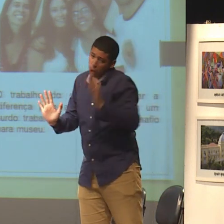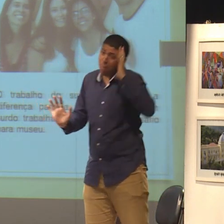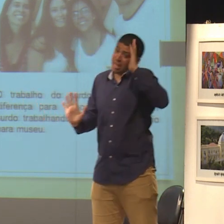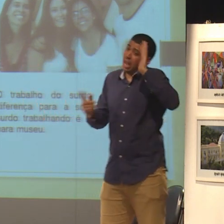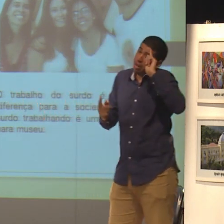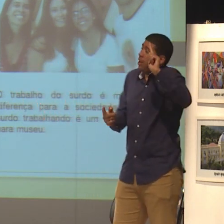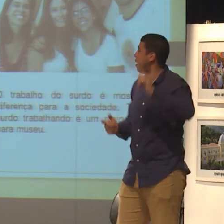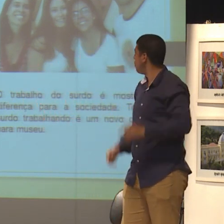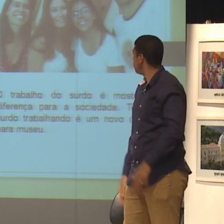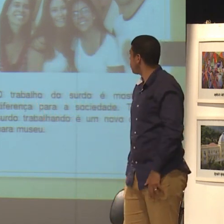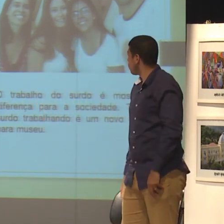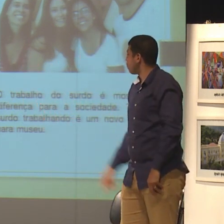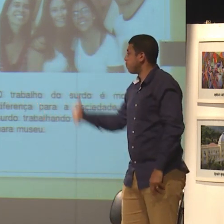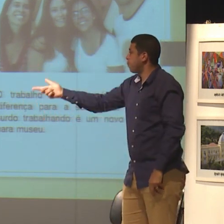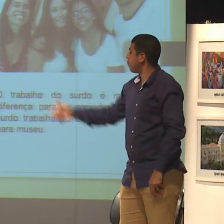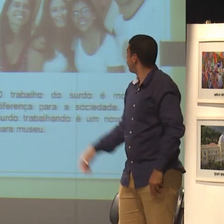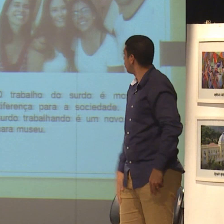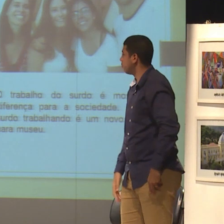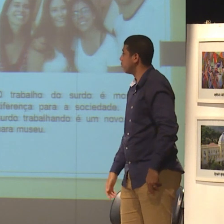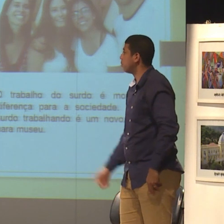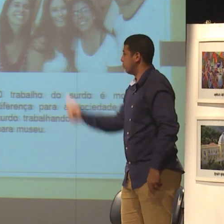eu aproveito e busco muito isso. Esse é meu pensamento.